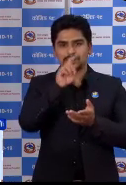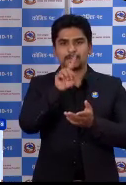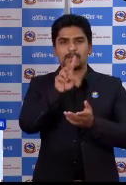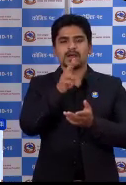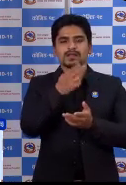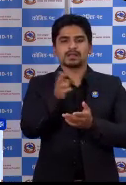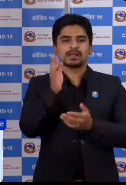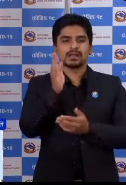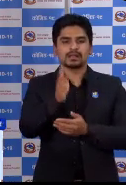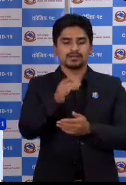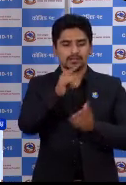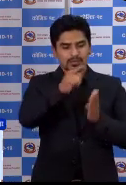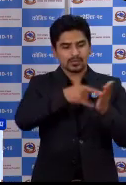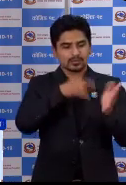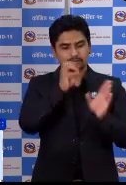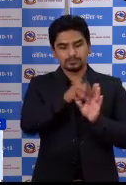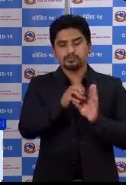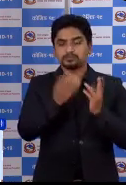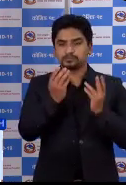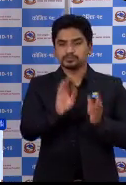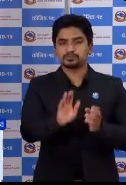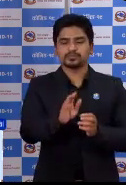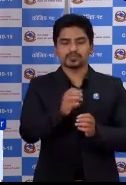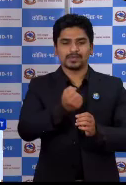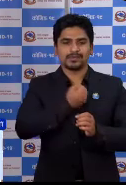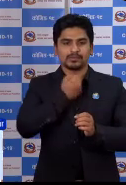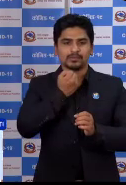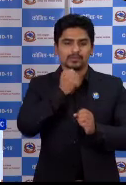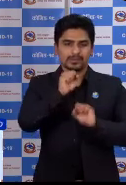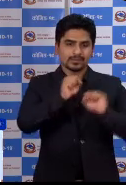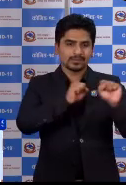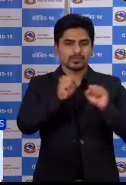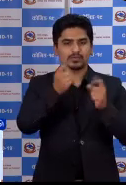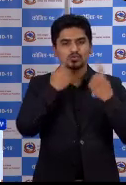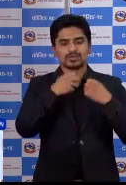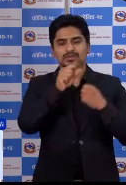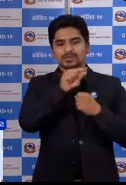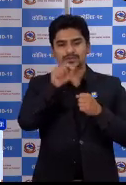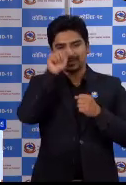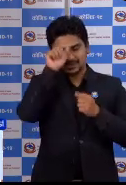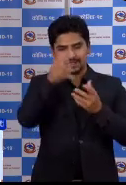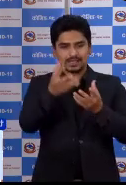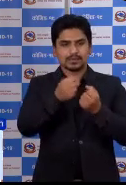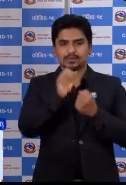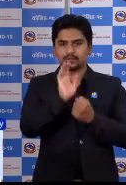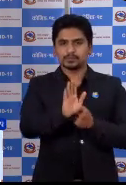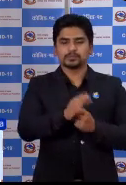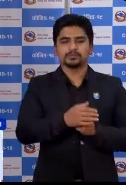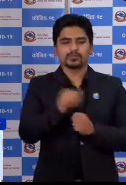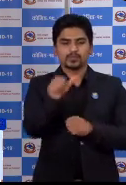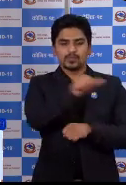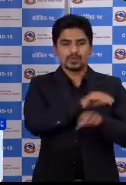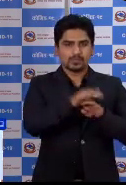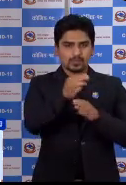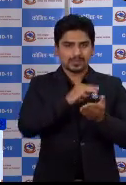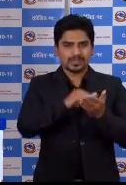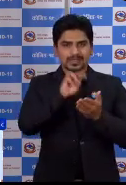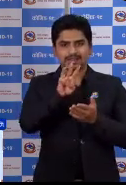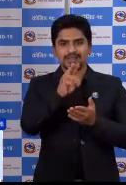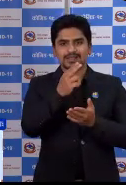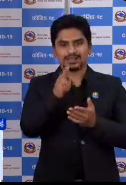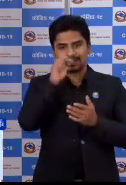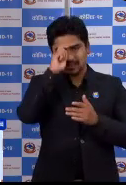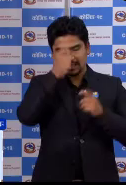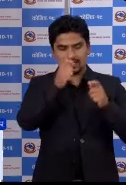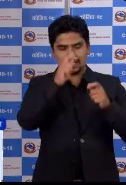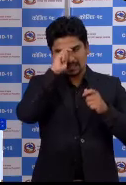जनाले यो फर्महरू भर्नुभएको छ, आफ्नो स्वास्थ्यको बारेमा जानकारी लिनुभएको छ। उहाँहरूमध्ये 3